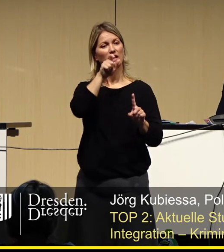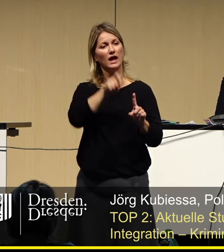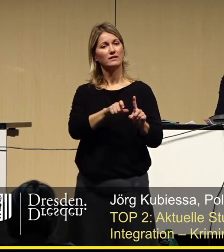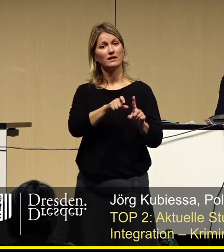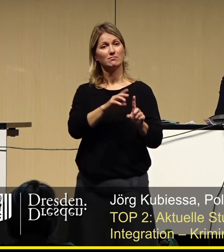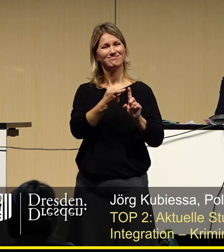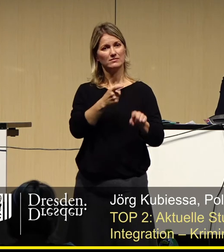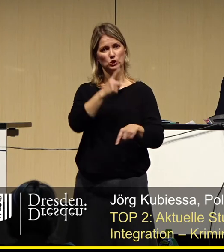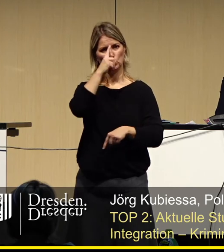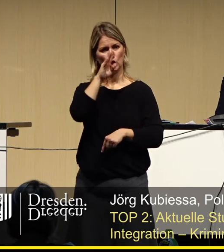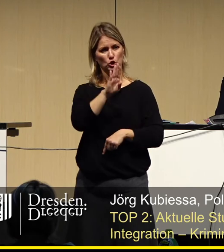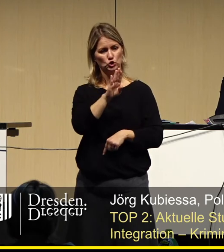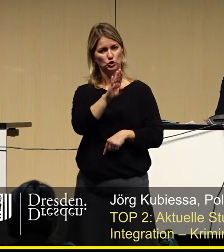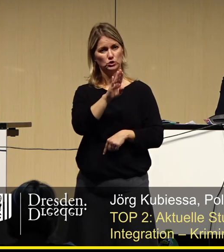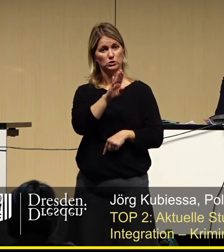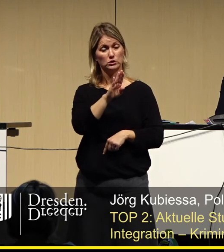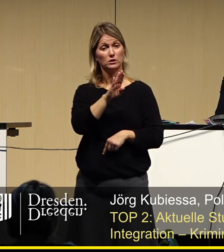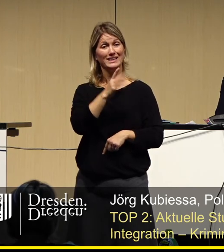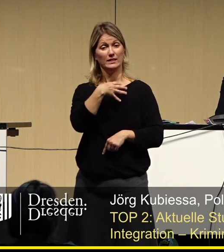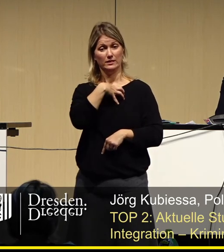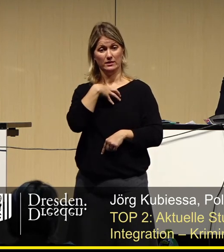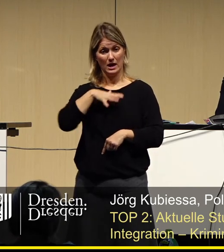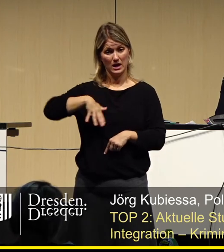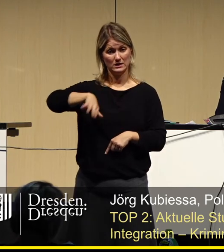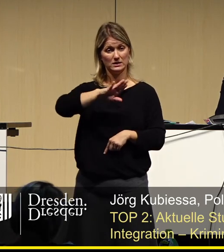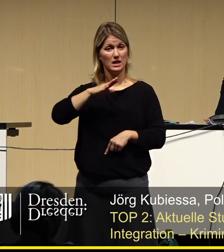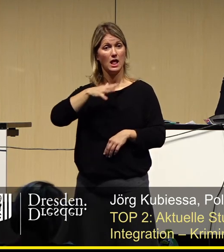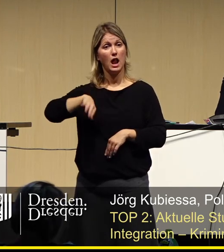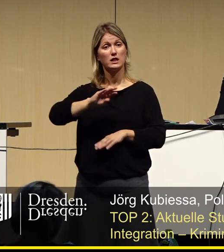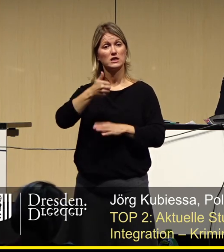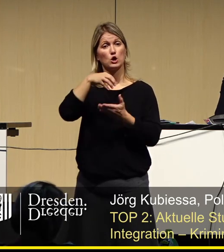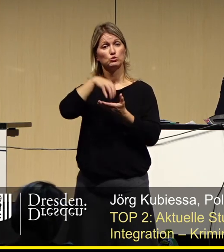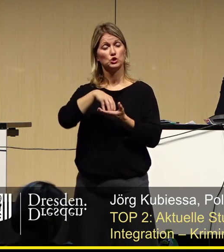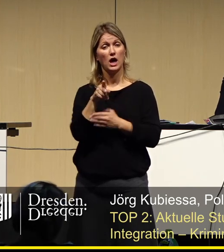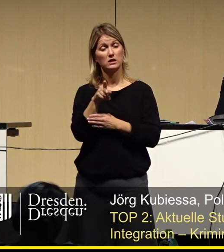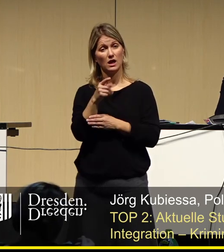der Polizeidirektion Dresden, in der Landeshauptstadt, sank von